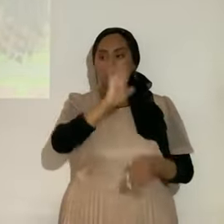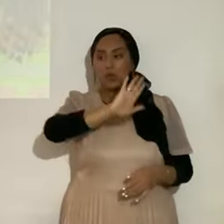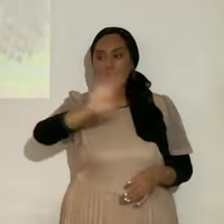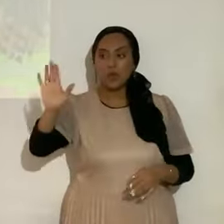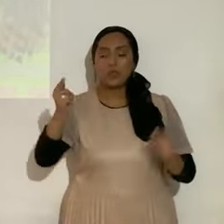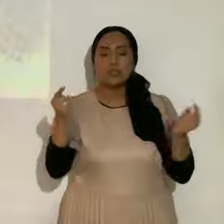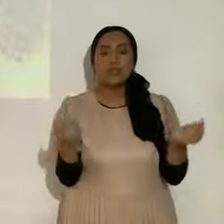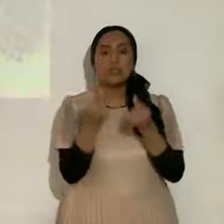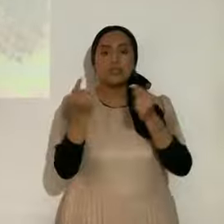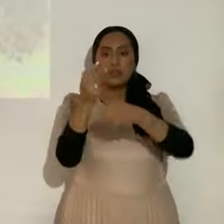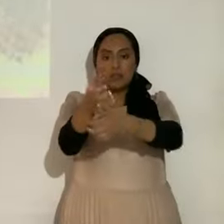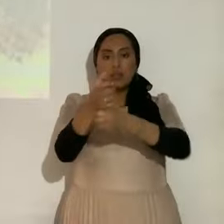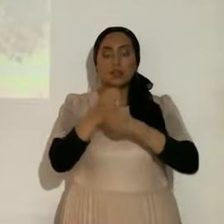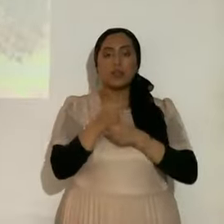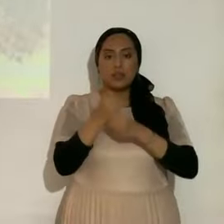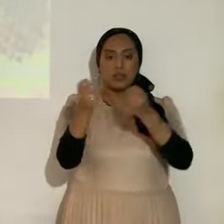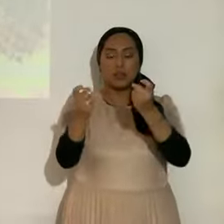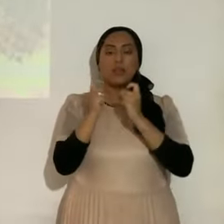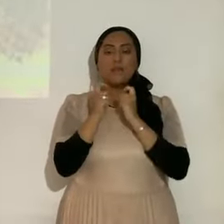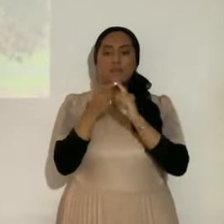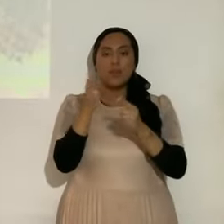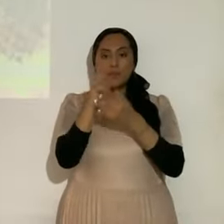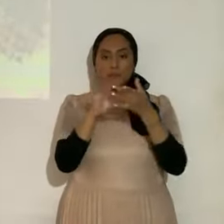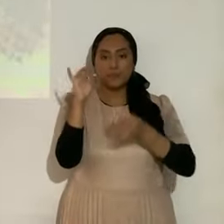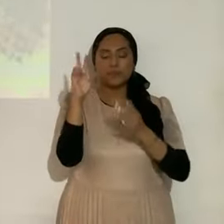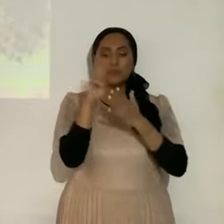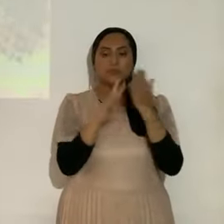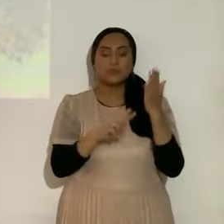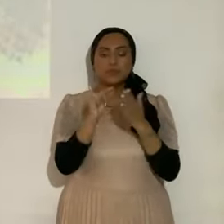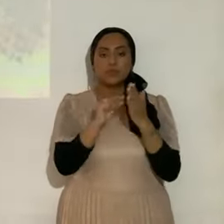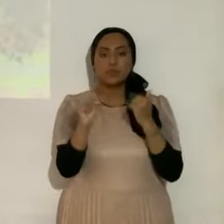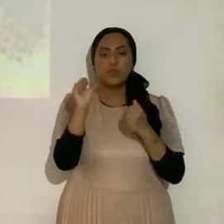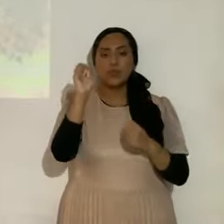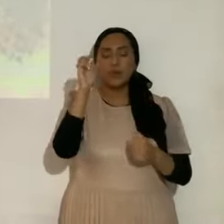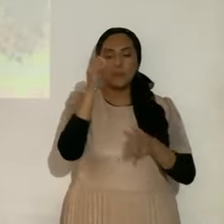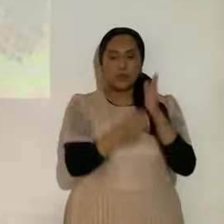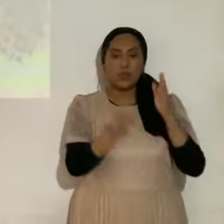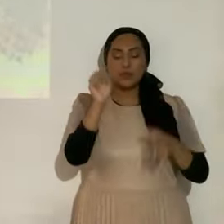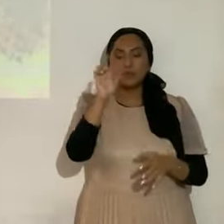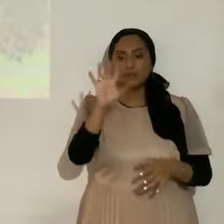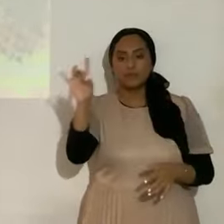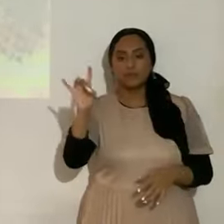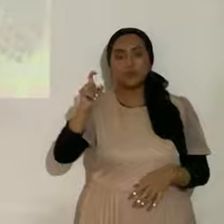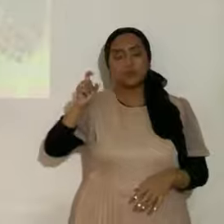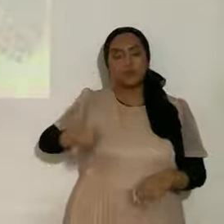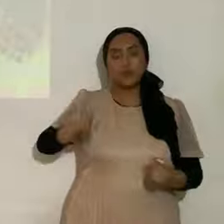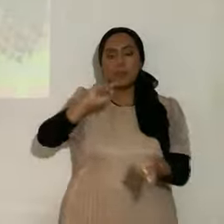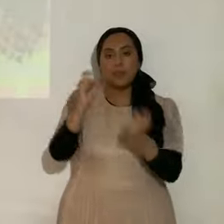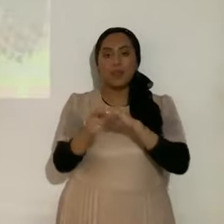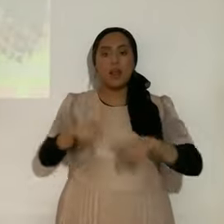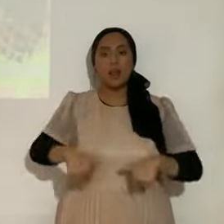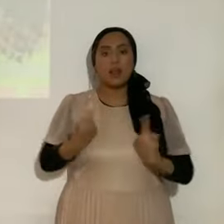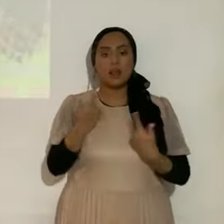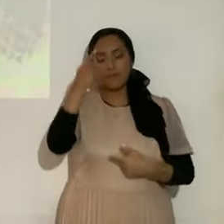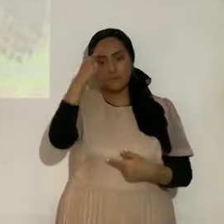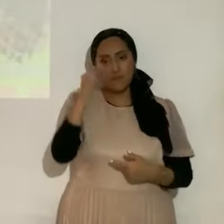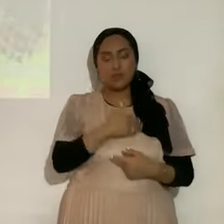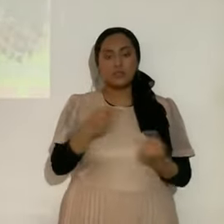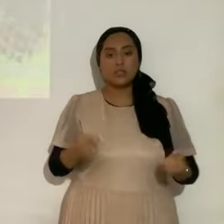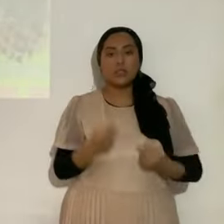pecados y recibiréis el don de Ruach HaKodesh. Estoy leyendo el verso capítulo 38. Es necesario el cambio de vida para que sean borrados